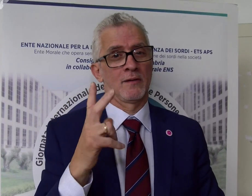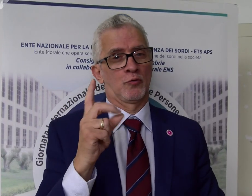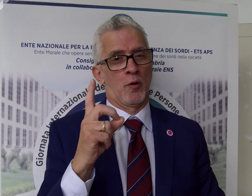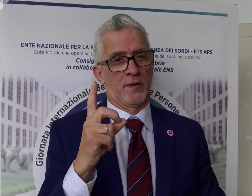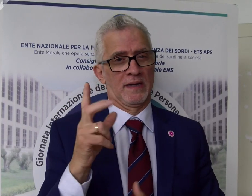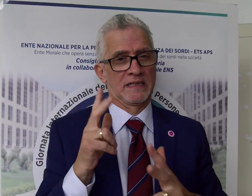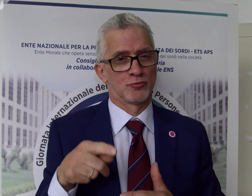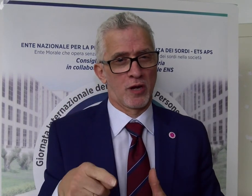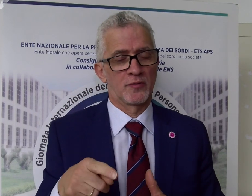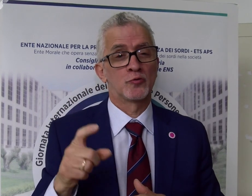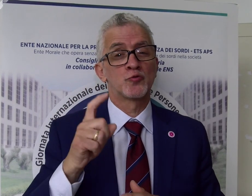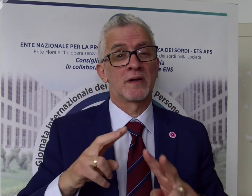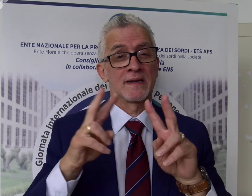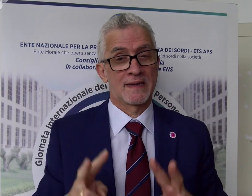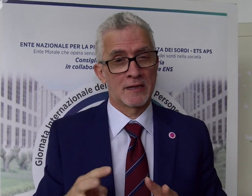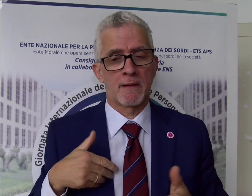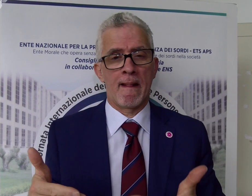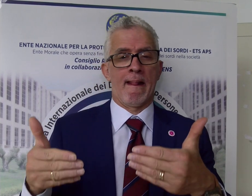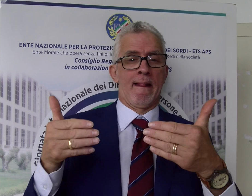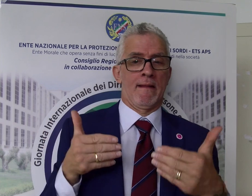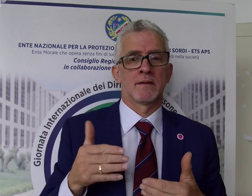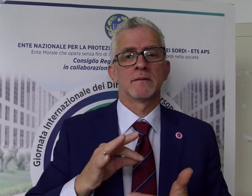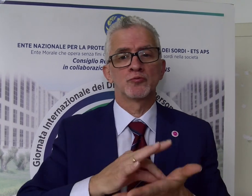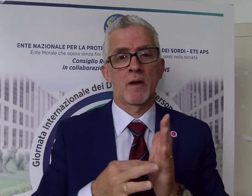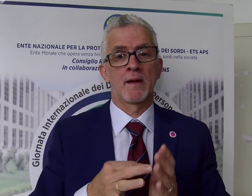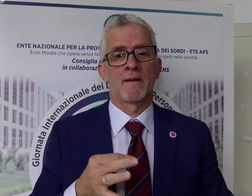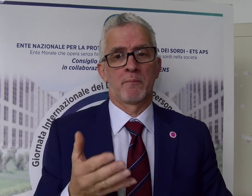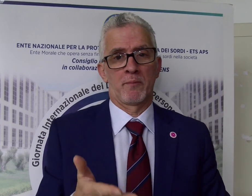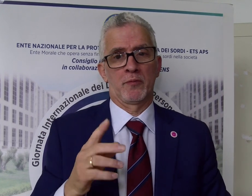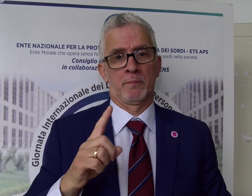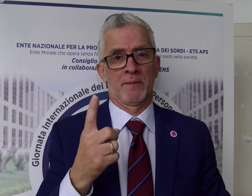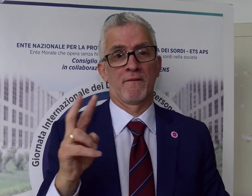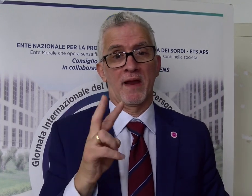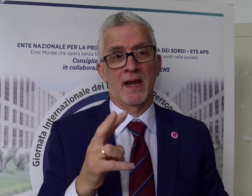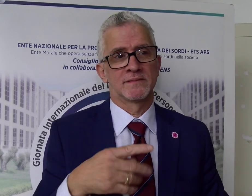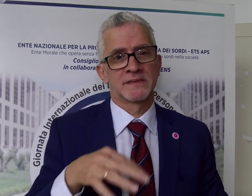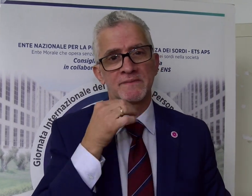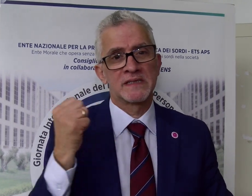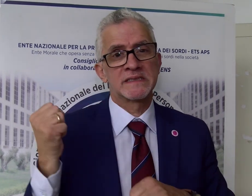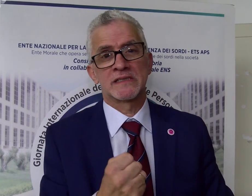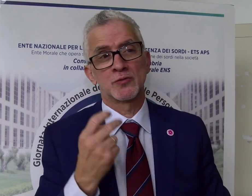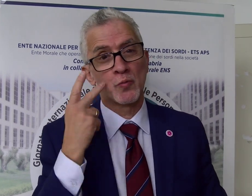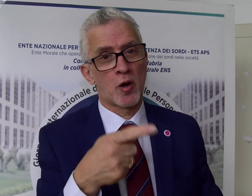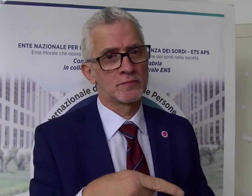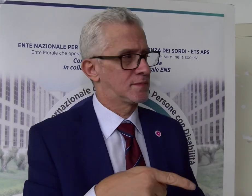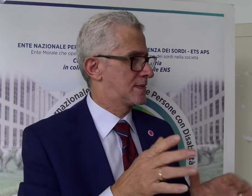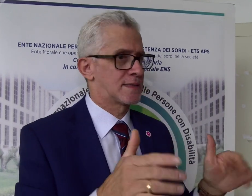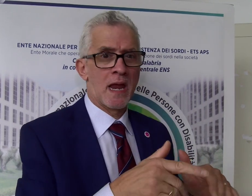molto importante come già dicevo prima e abbiamo anticipato il convegno a giorno 1 in realtà noi celebriamo anche la giornata internazionale